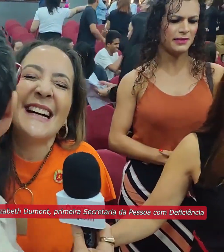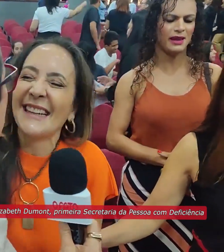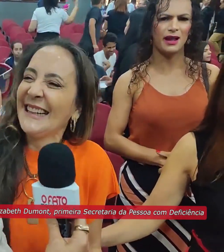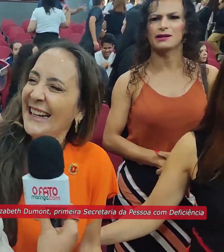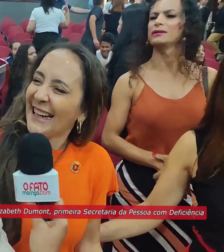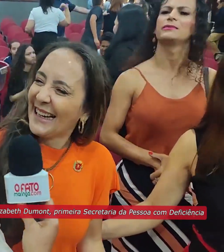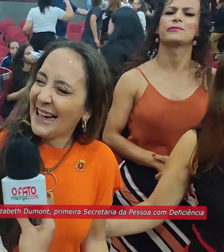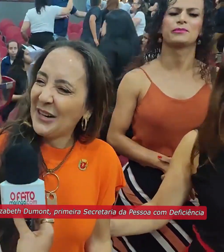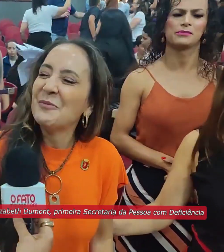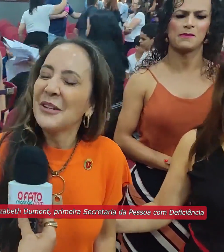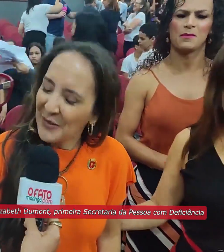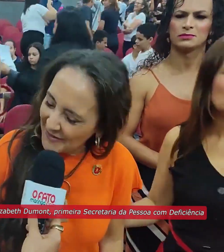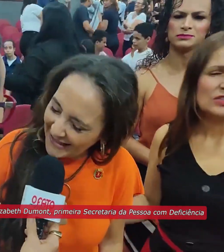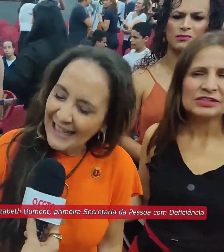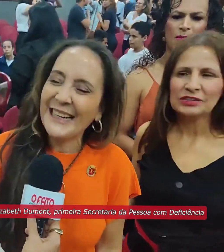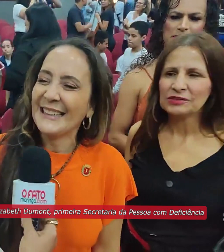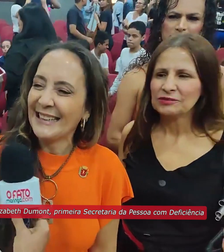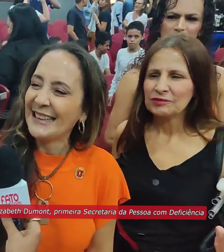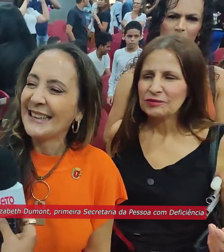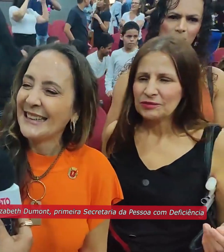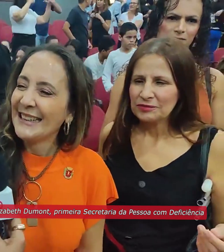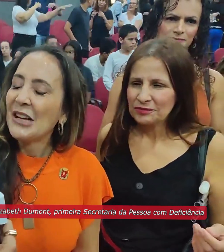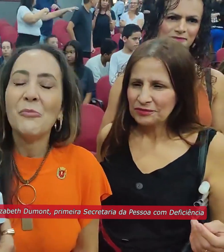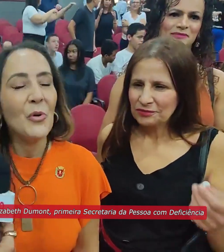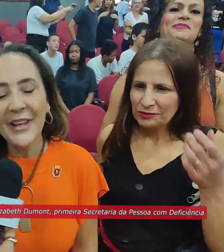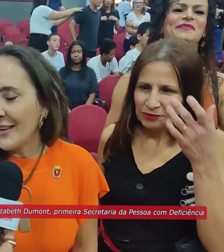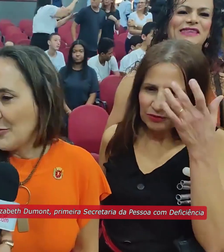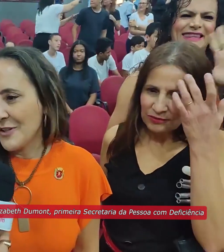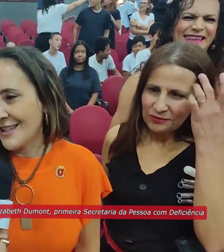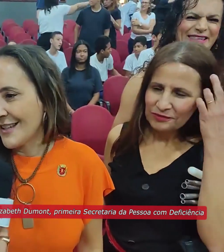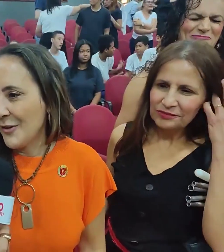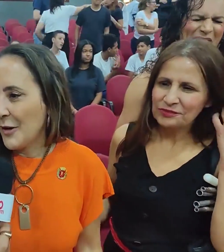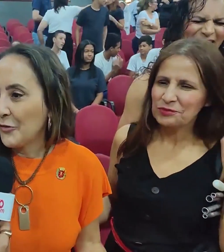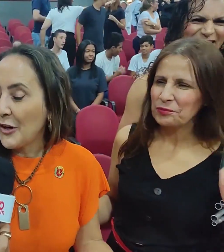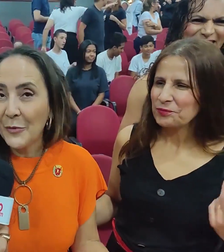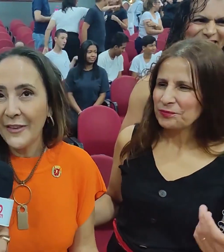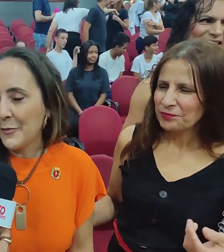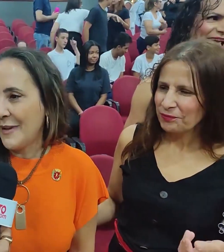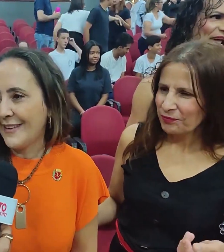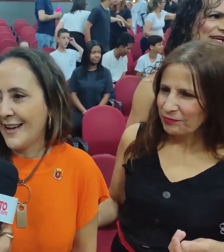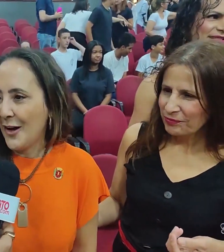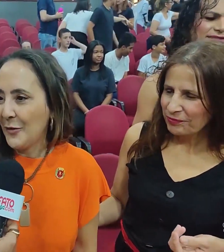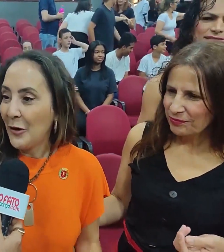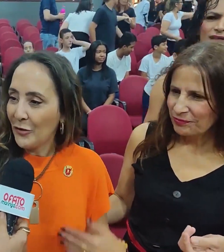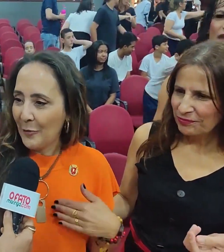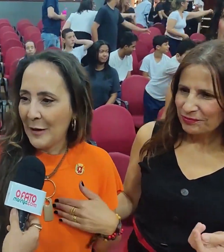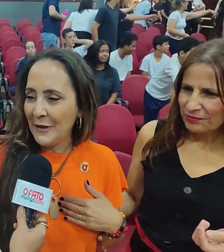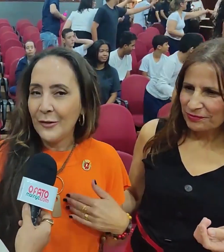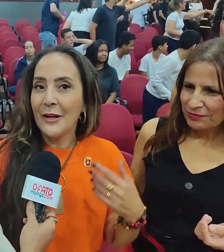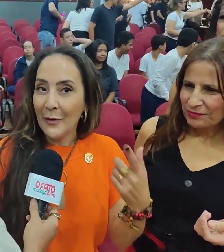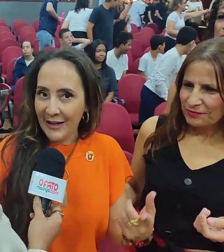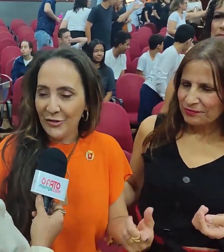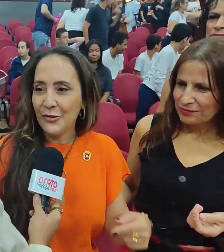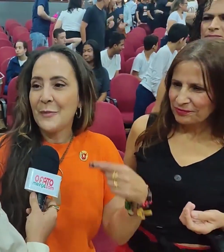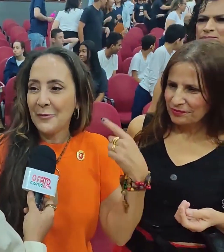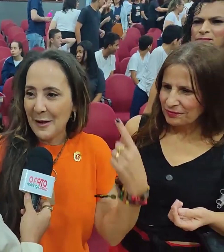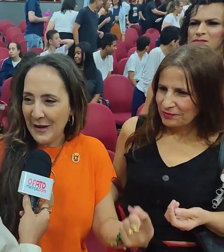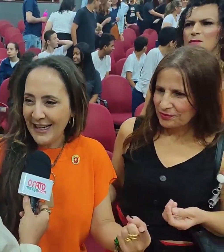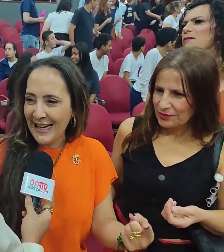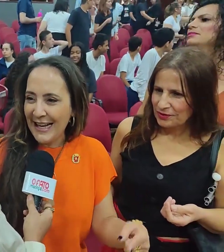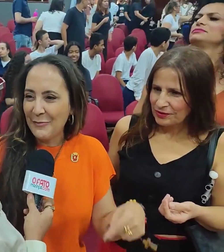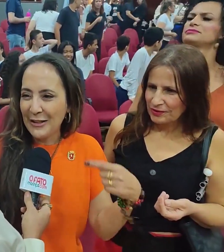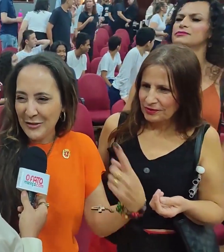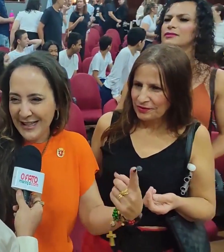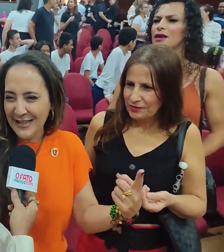amiga. Parabéns. Muito obrigada. Muita emoção, né? Muita emoção. É um dia muito especial, não só para mim, eu acredito, mas